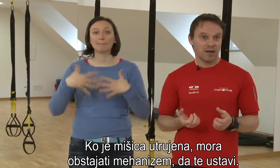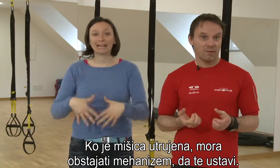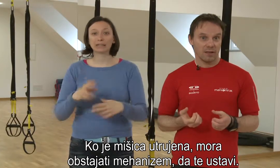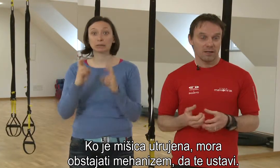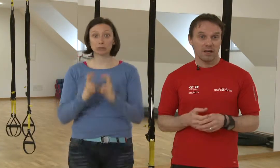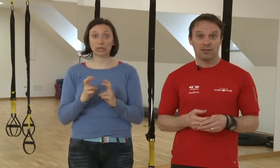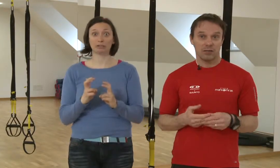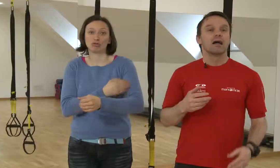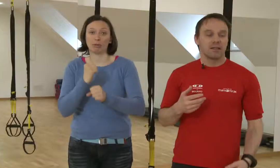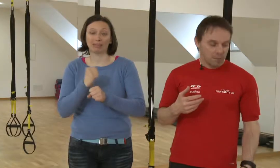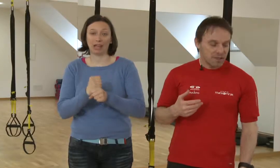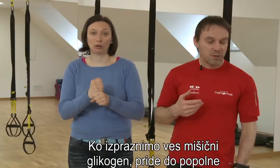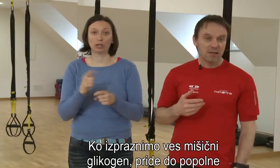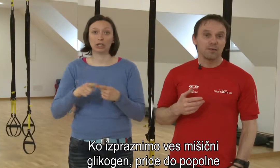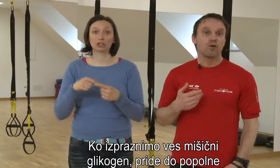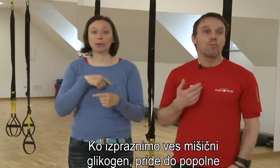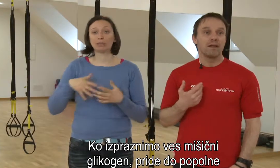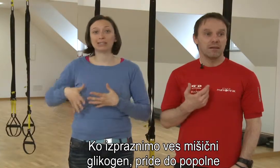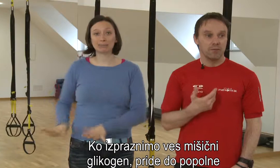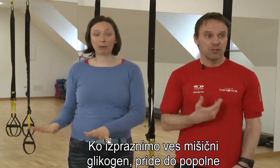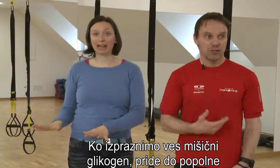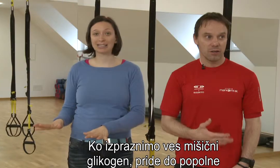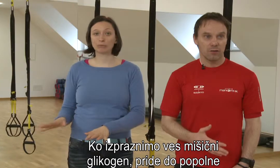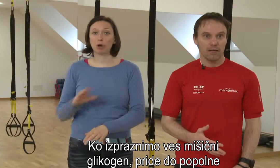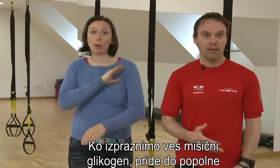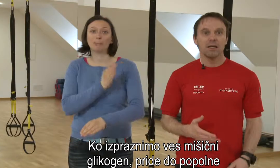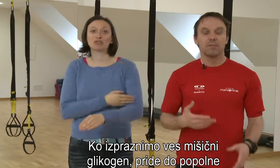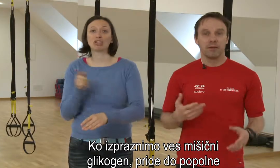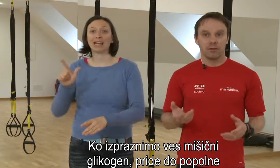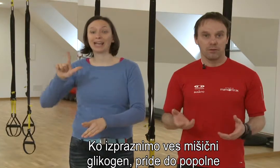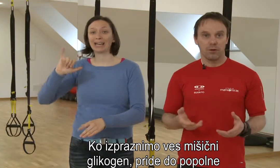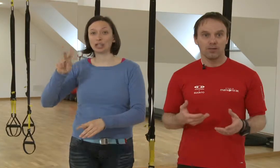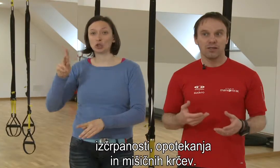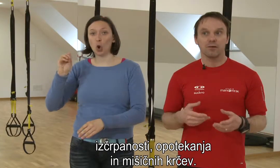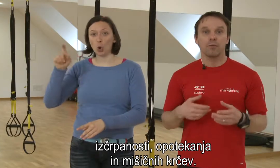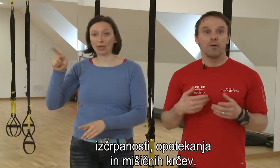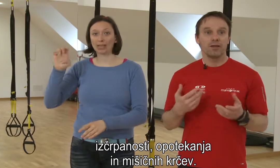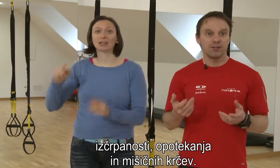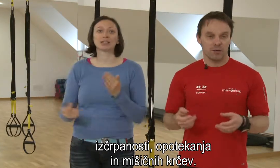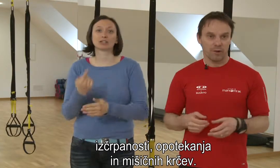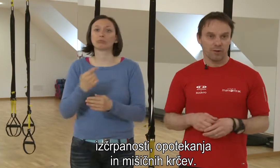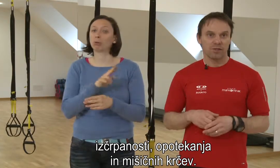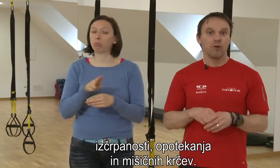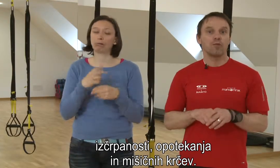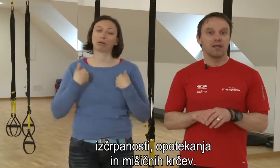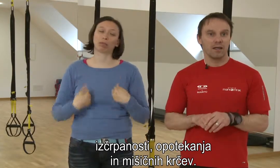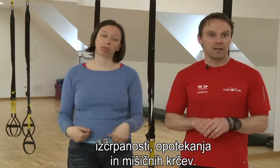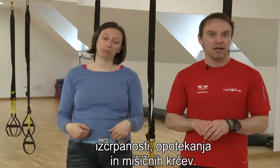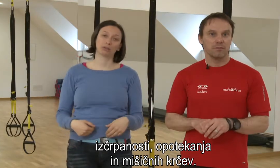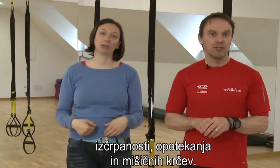ustavi. Kadar mi izpraznimo kompleten mišični glikogen, pride do česa? Do popolne izčrpanosti, opotekanja in